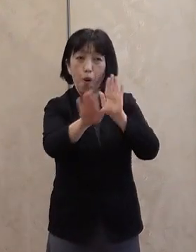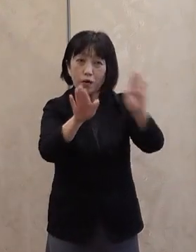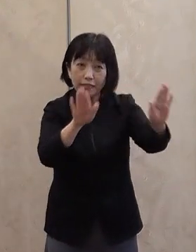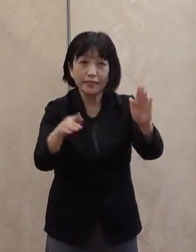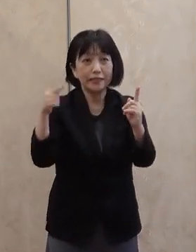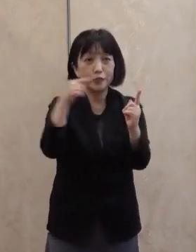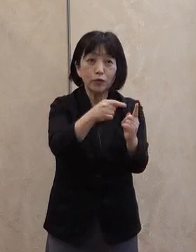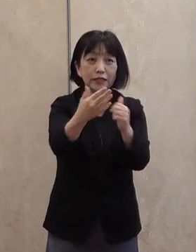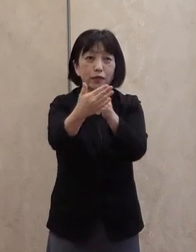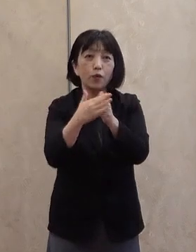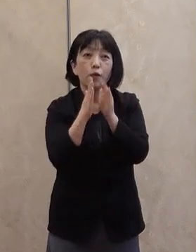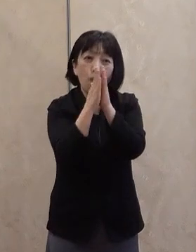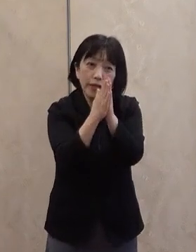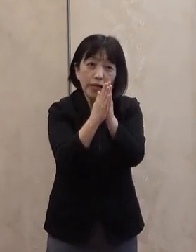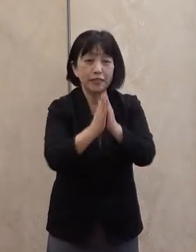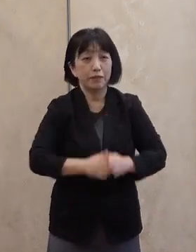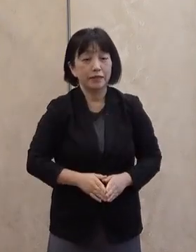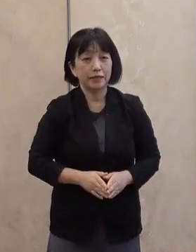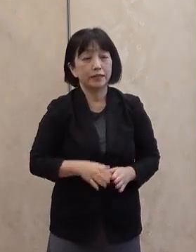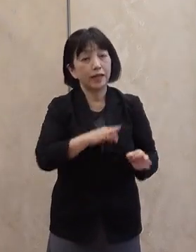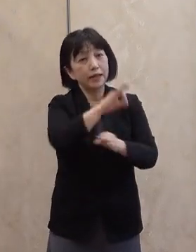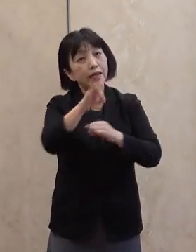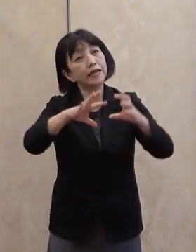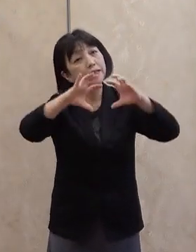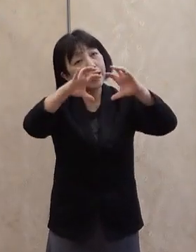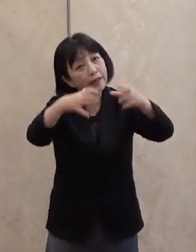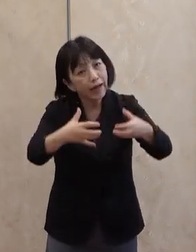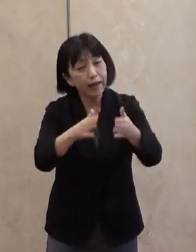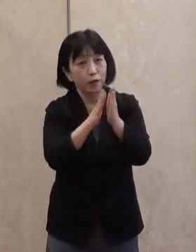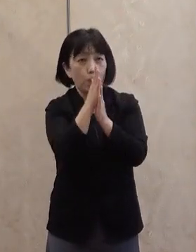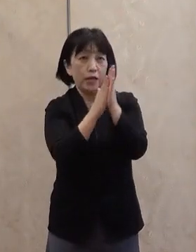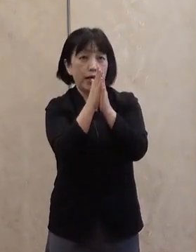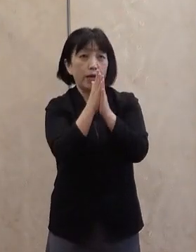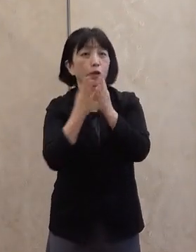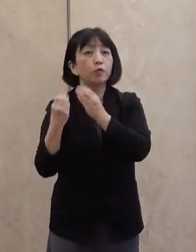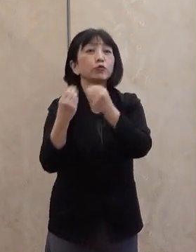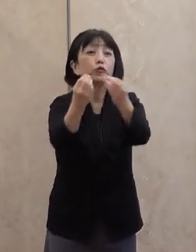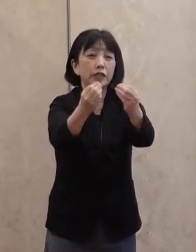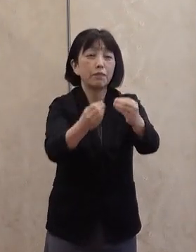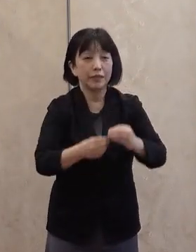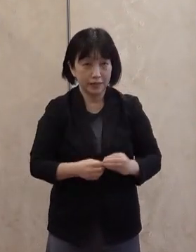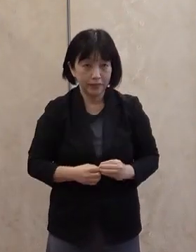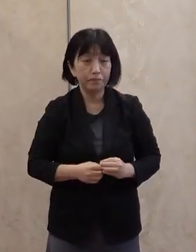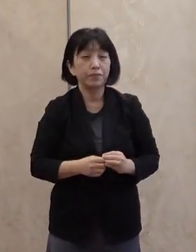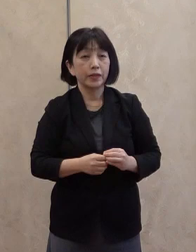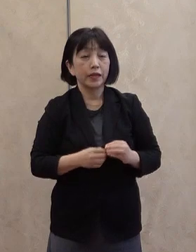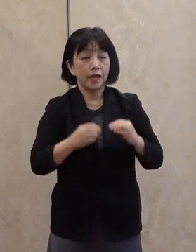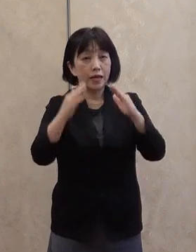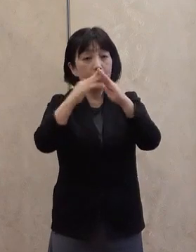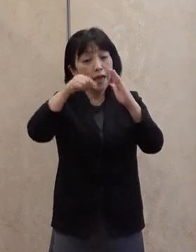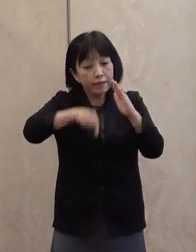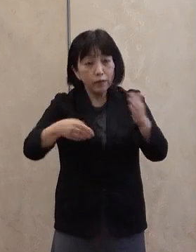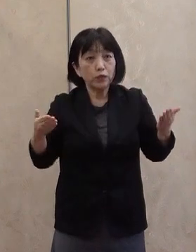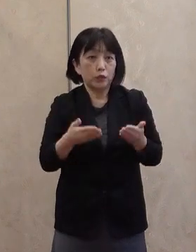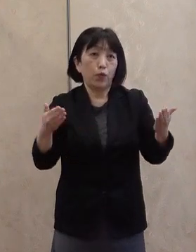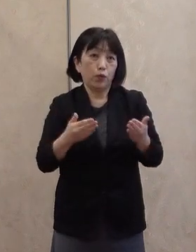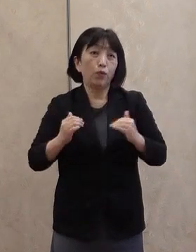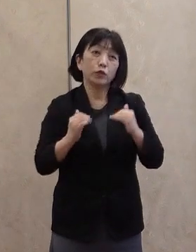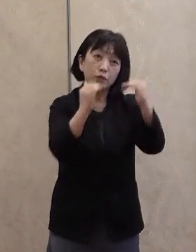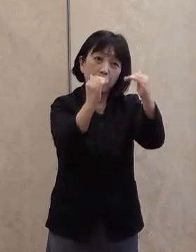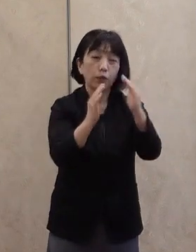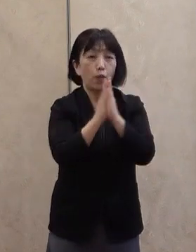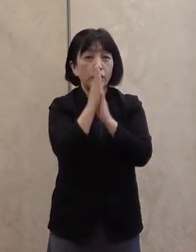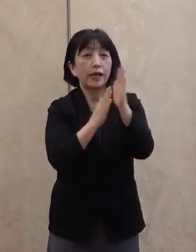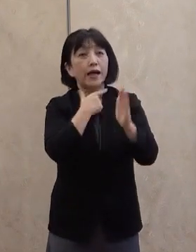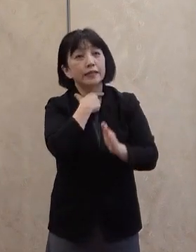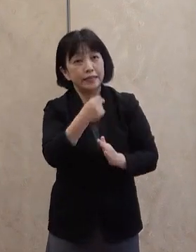経済界へのお願いです。これも引き続きのお願いになりますが、テレワークの推進、これを引き続きお願いいたします。